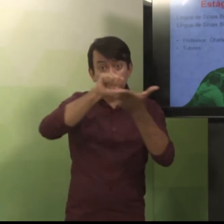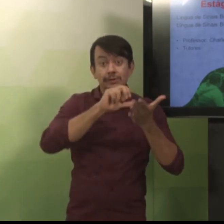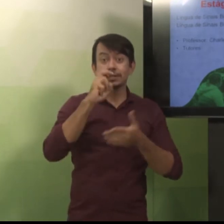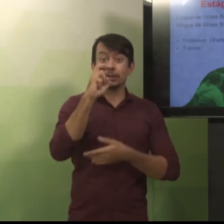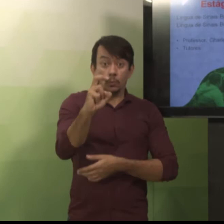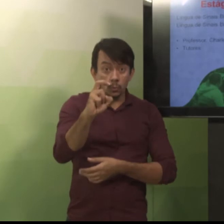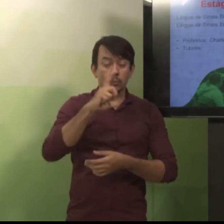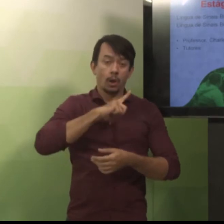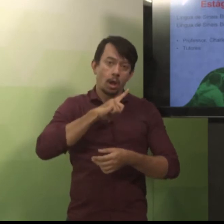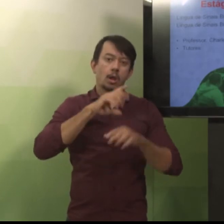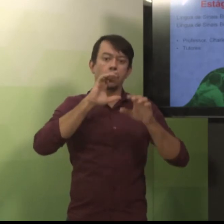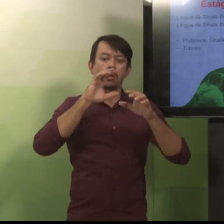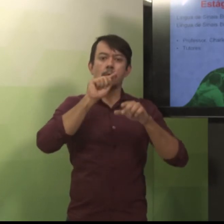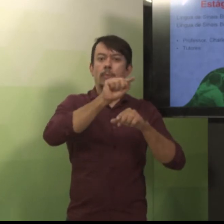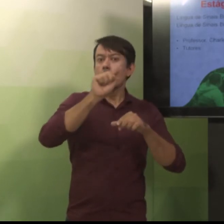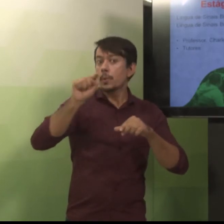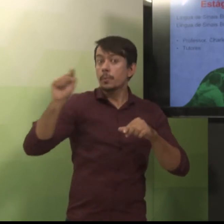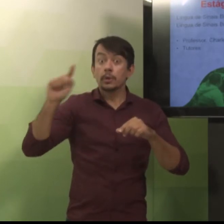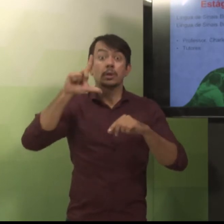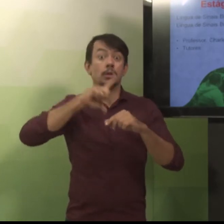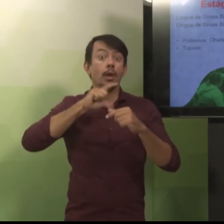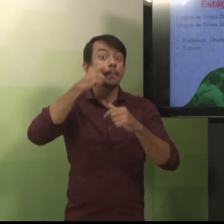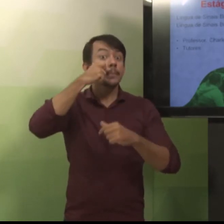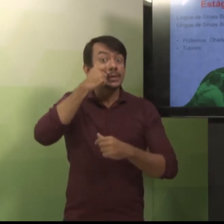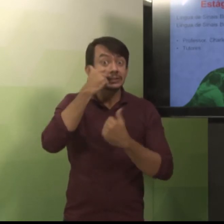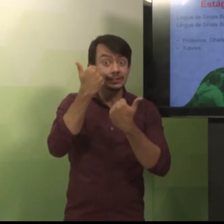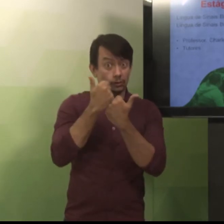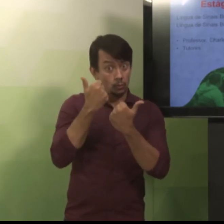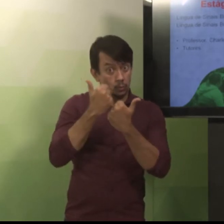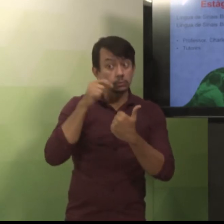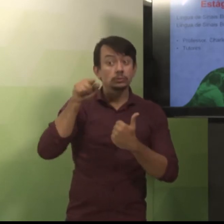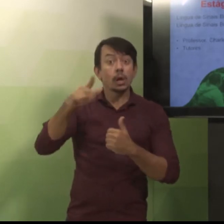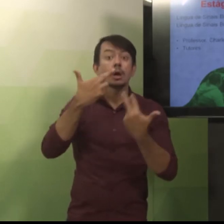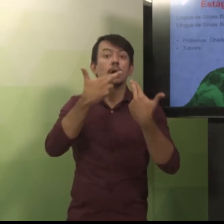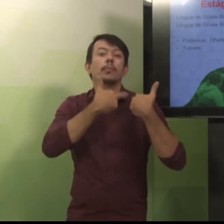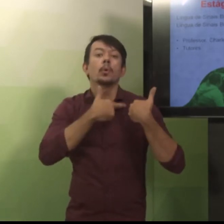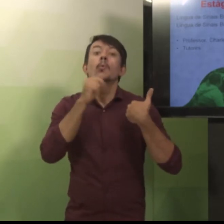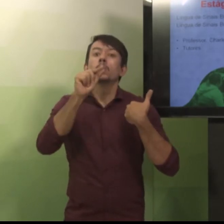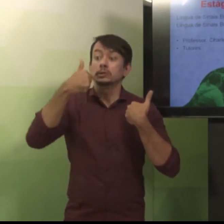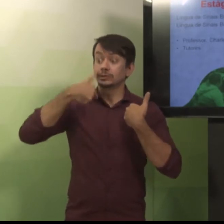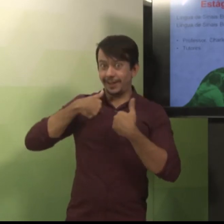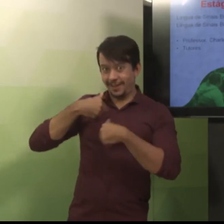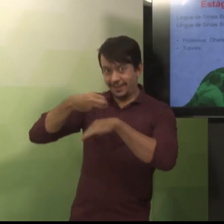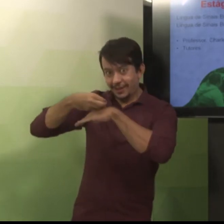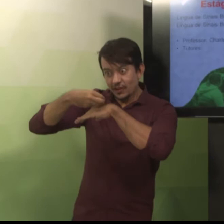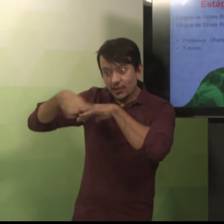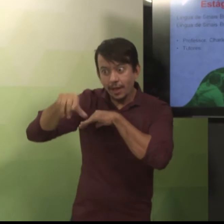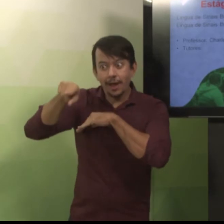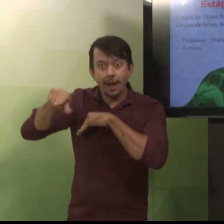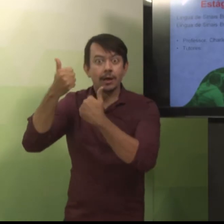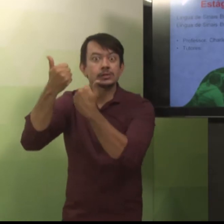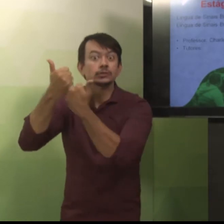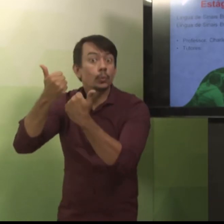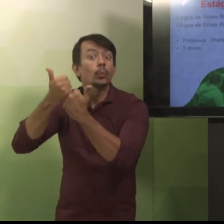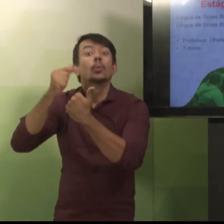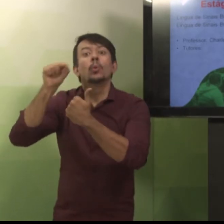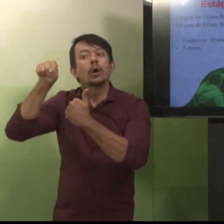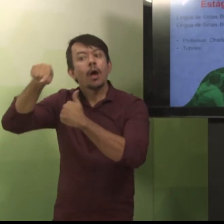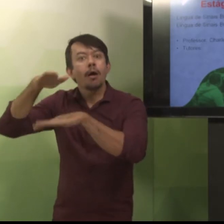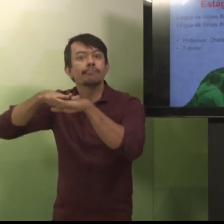Sim, então ao todo temos 5 polos. Temos os tutores presenciais que têm a responsabilidade de receber as minhas